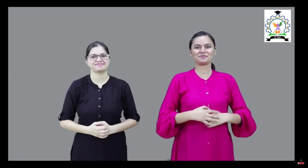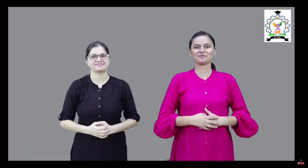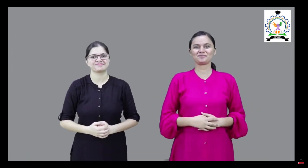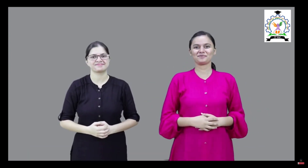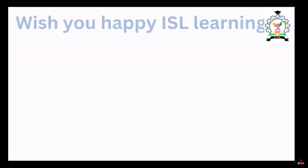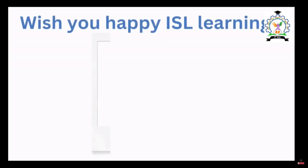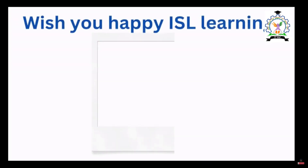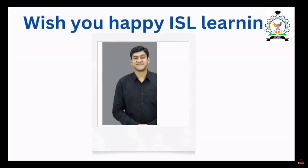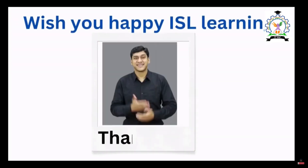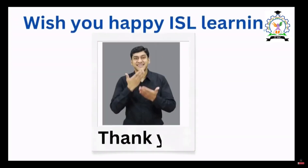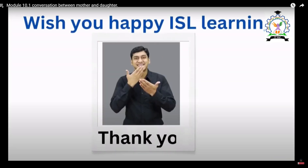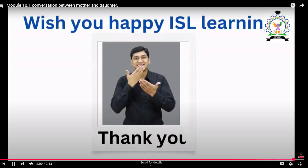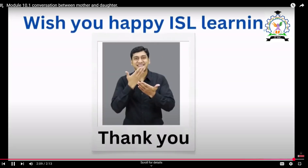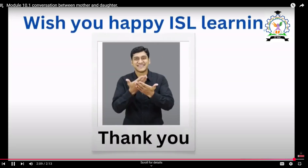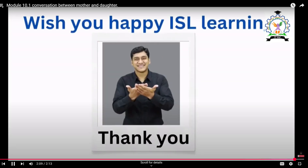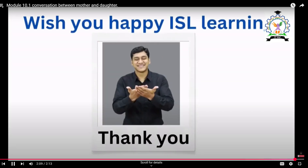है?